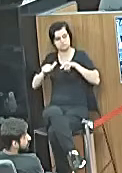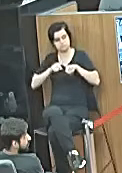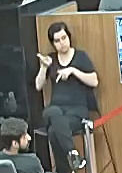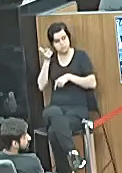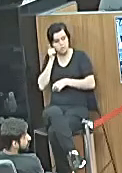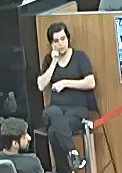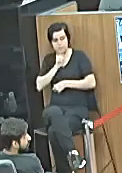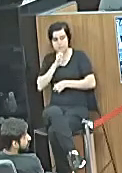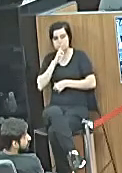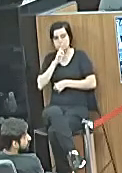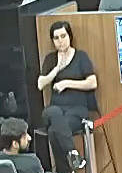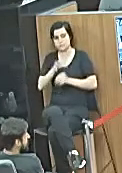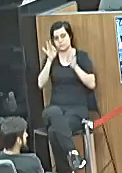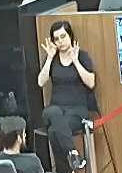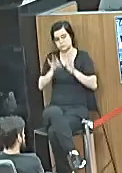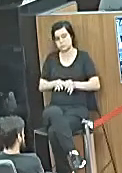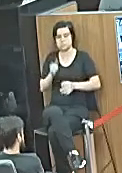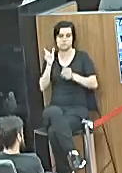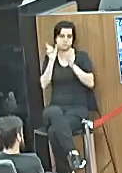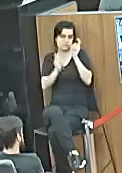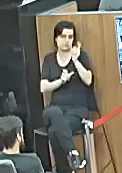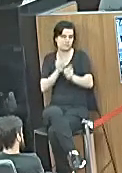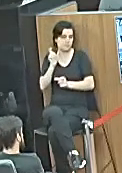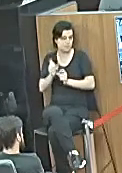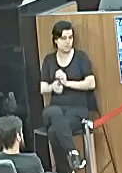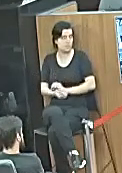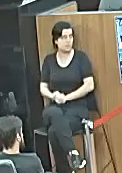resposta necessária para todos os demandantes